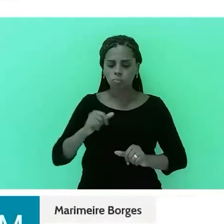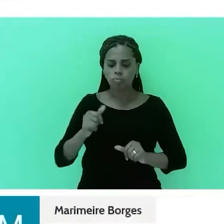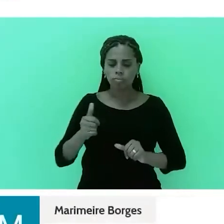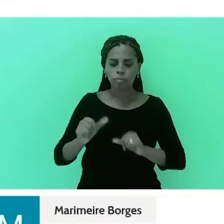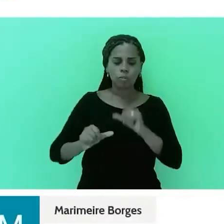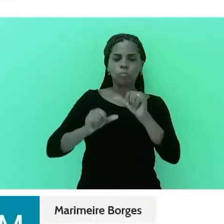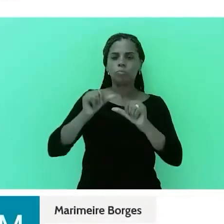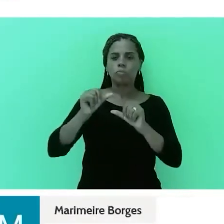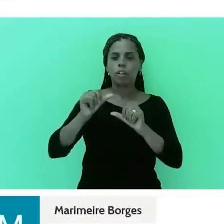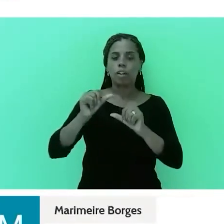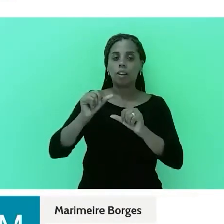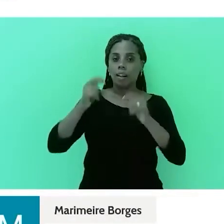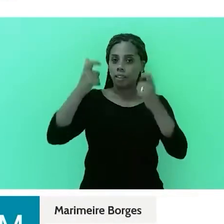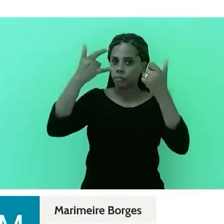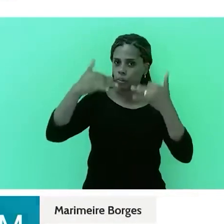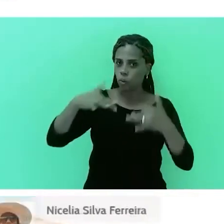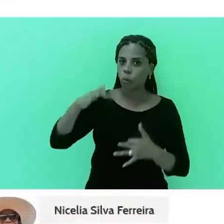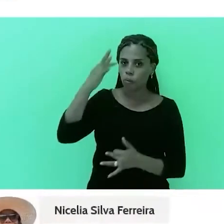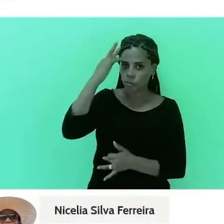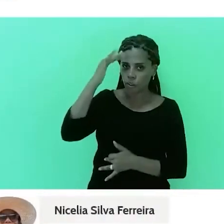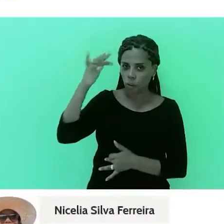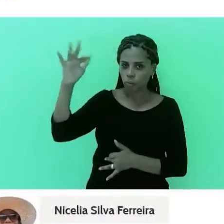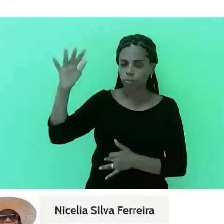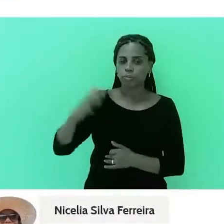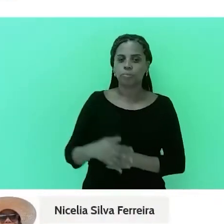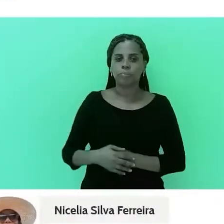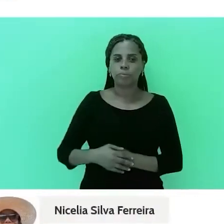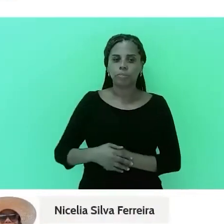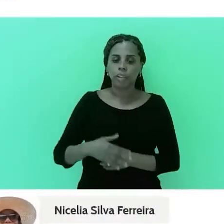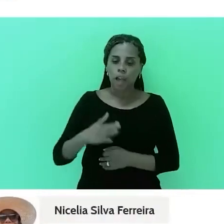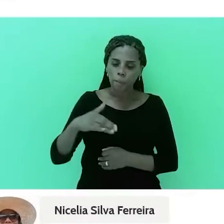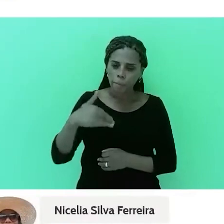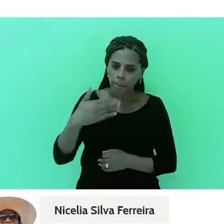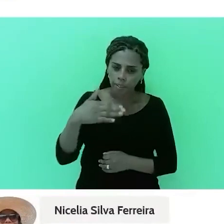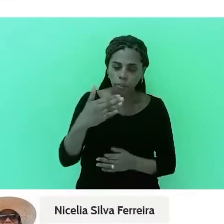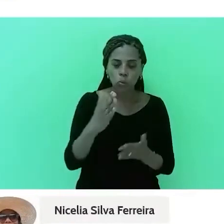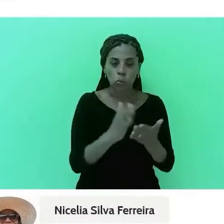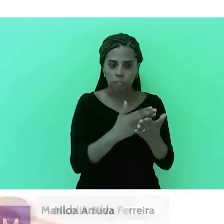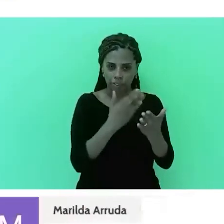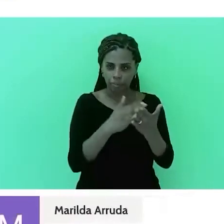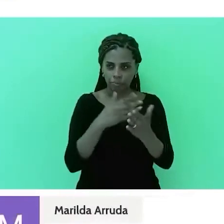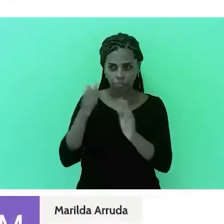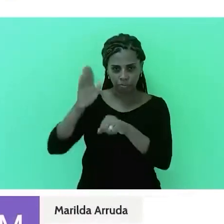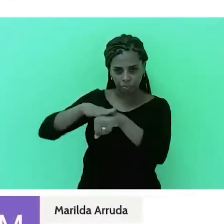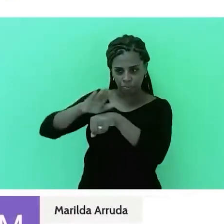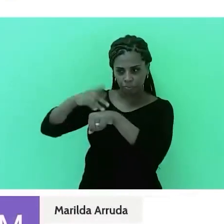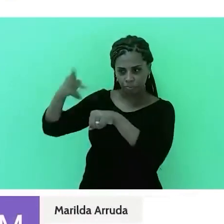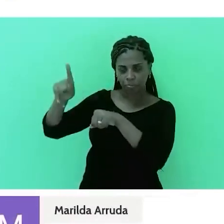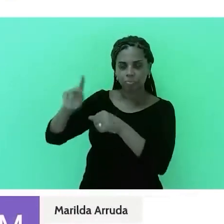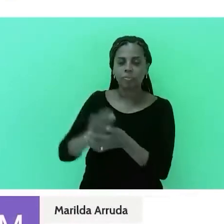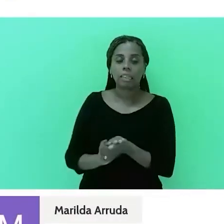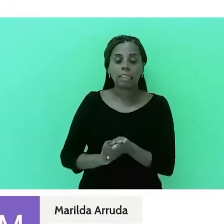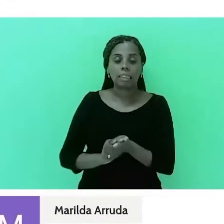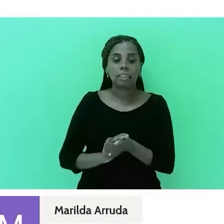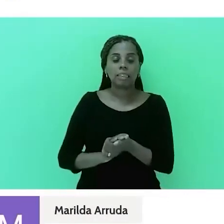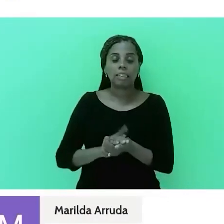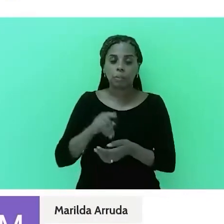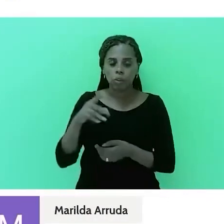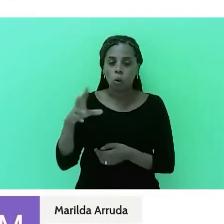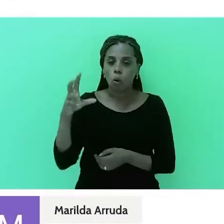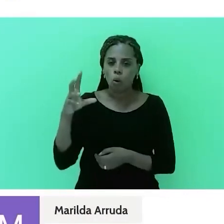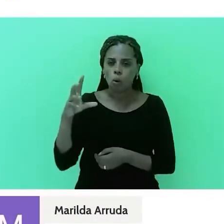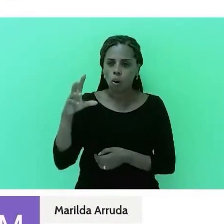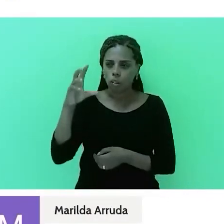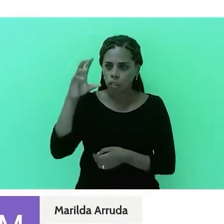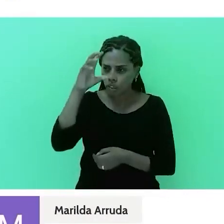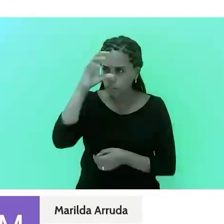filósofo. Aí depois, um pouquinho mais tarde nesse livro, ele diz assim: depois de conhecer o que fizeram de